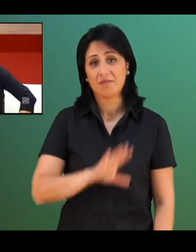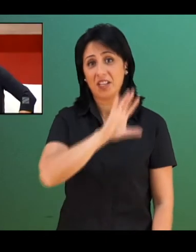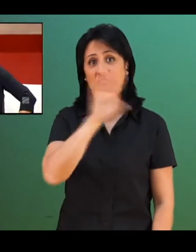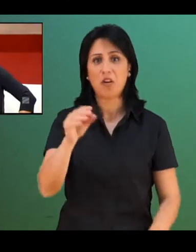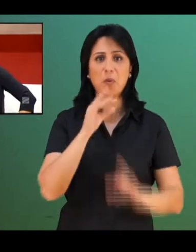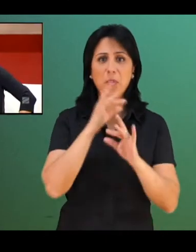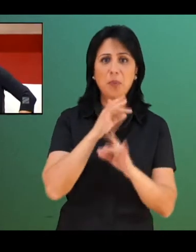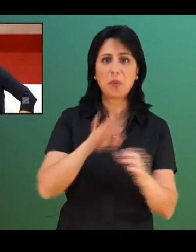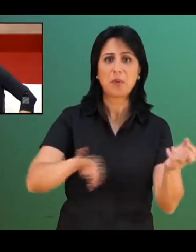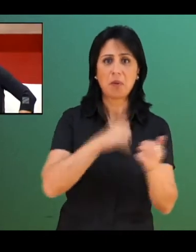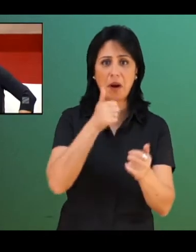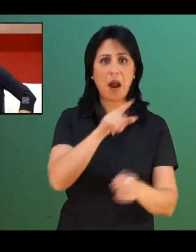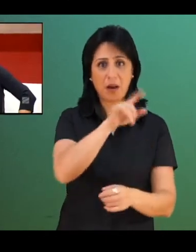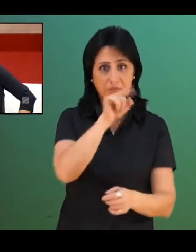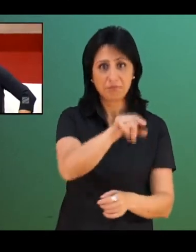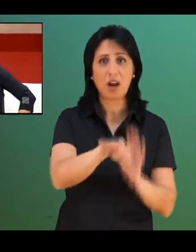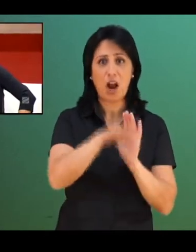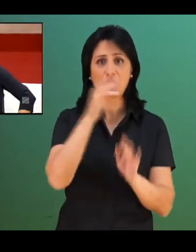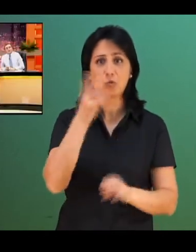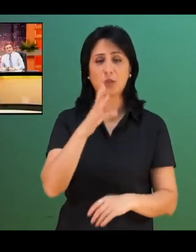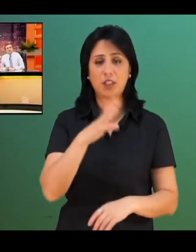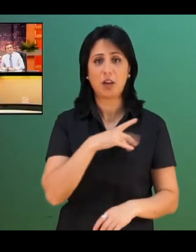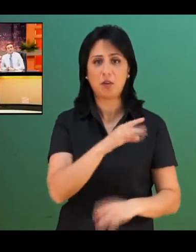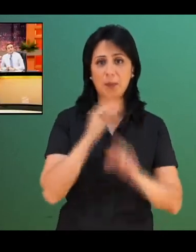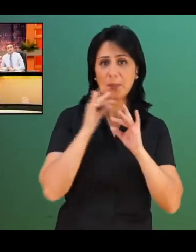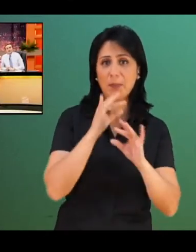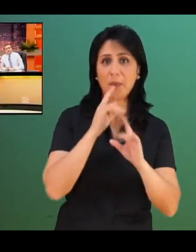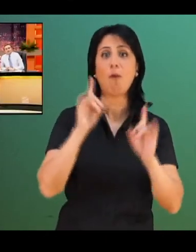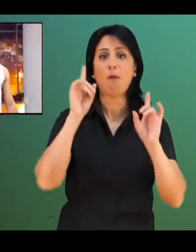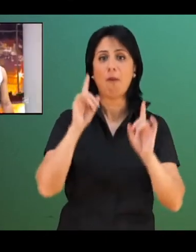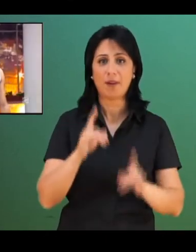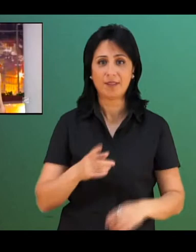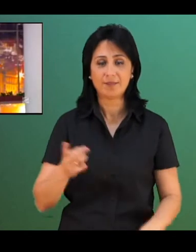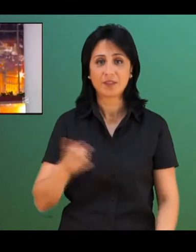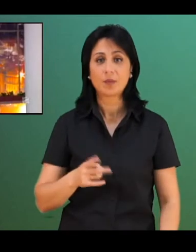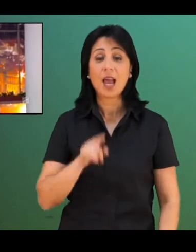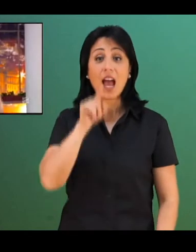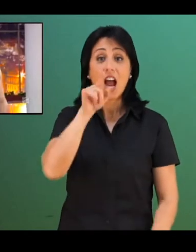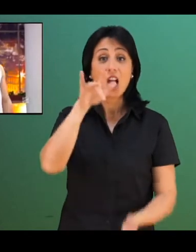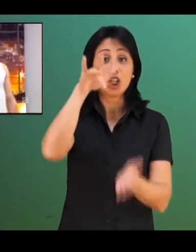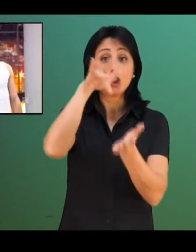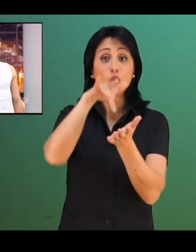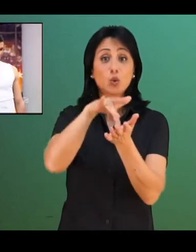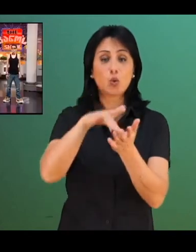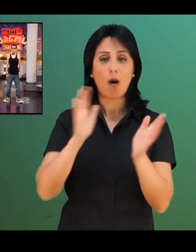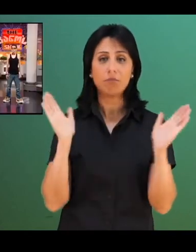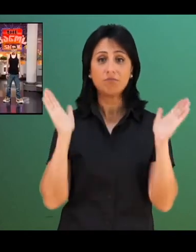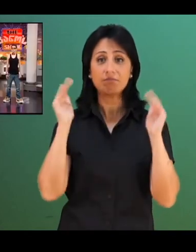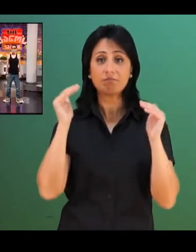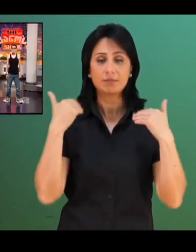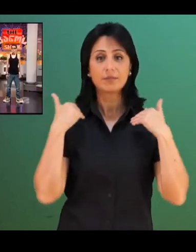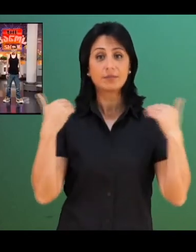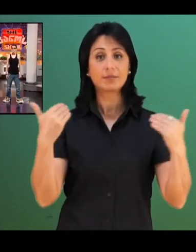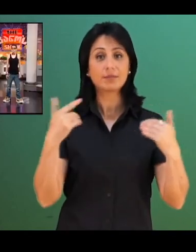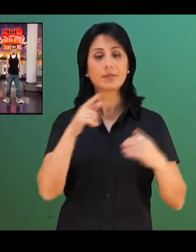ჩასაბერზე განსაკუთრებით. ხო და ეს შუა ათლეტური ბიჭი, სხვათაშორის სპორტის სასახლიდან ვითხოვეთ. უი,